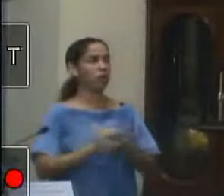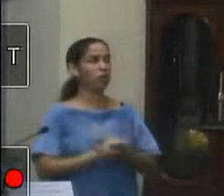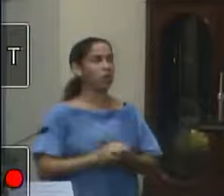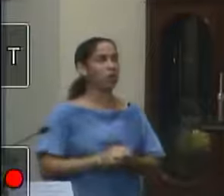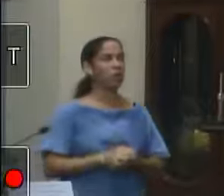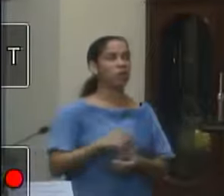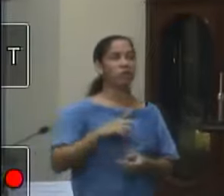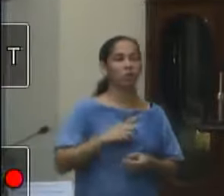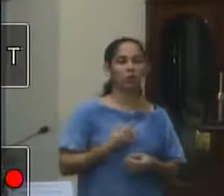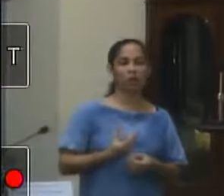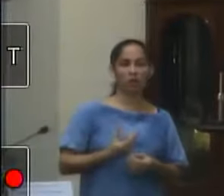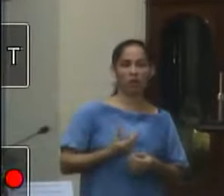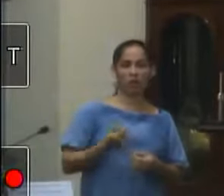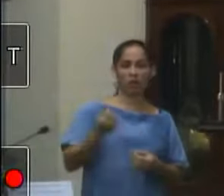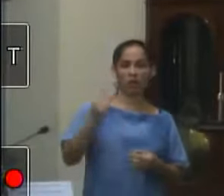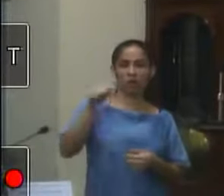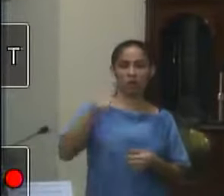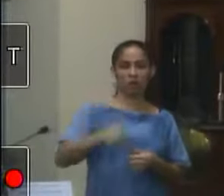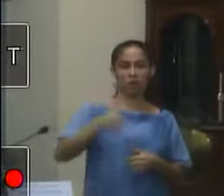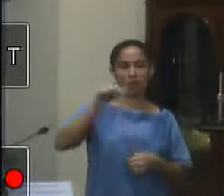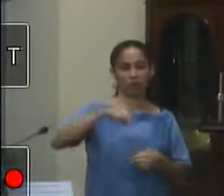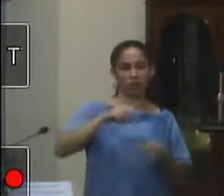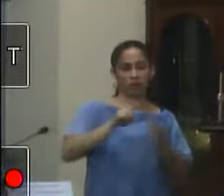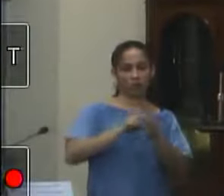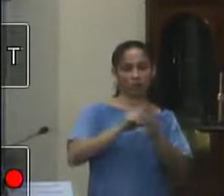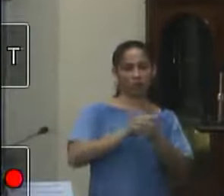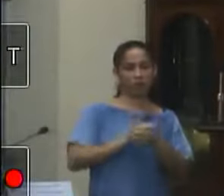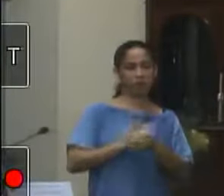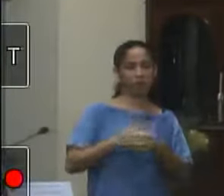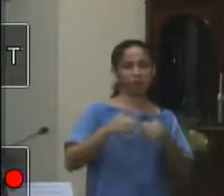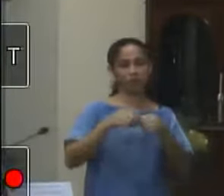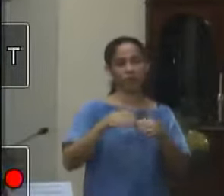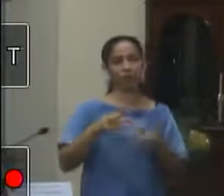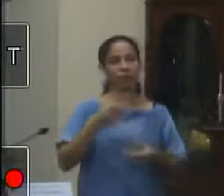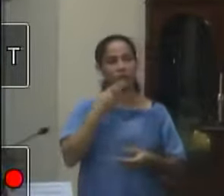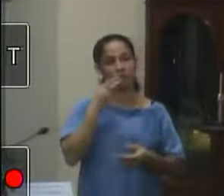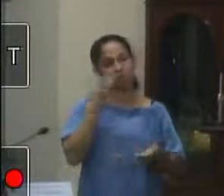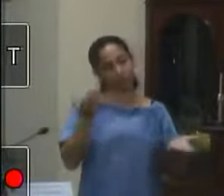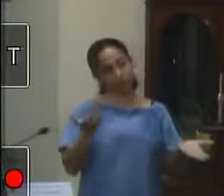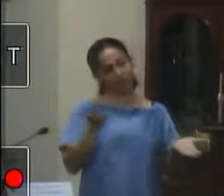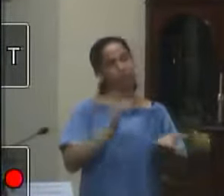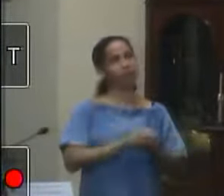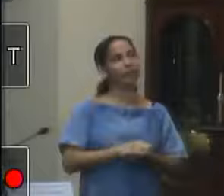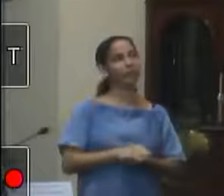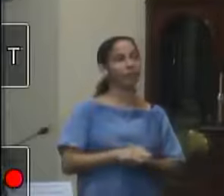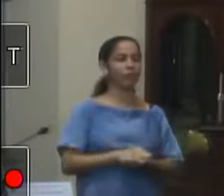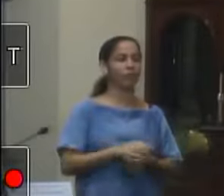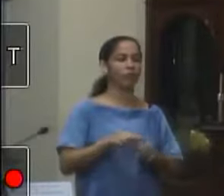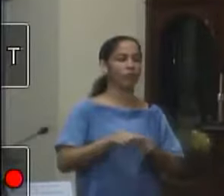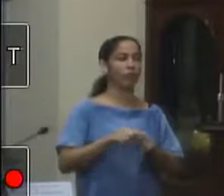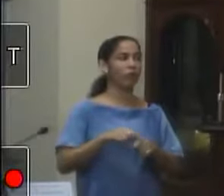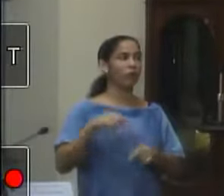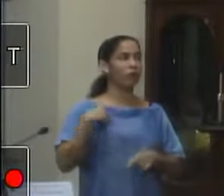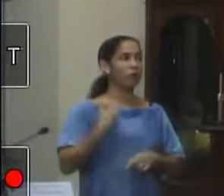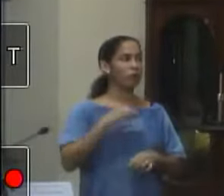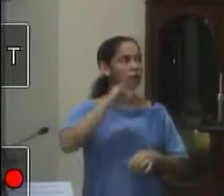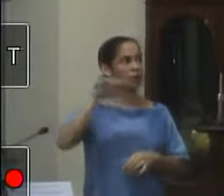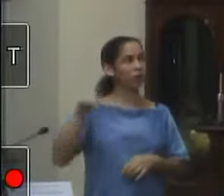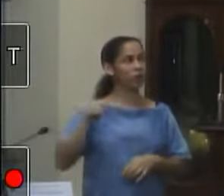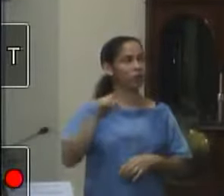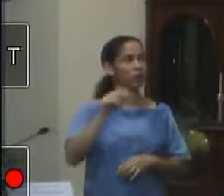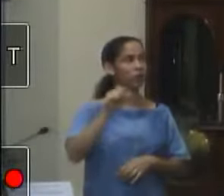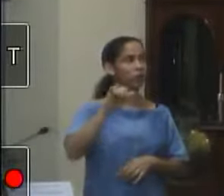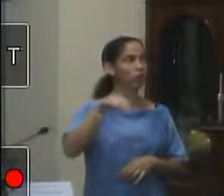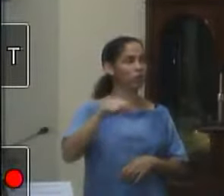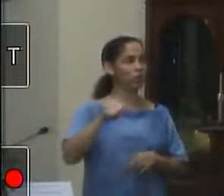traz proventos e receita para o município. E fica aí esse toque da gente aproveitar as usinas